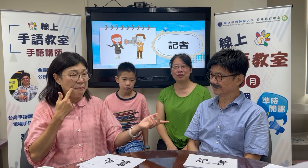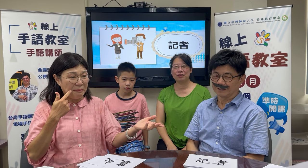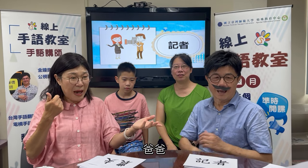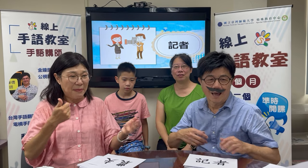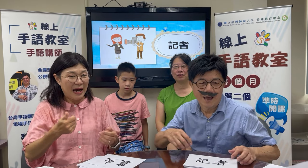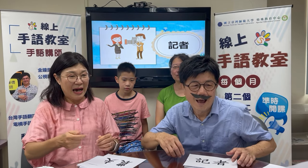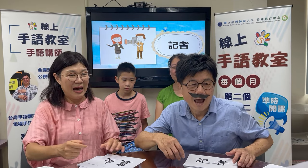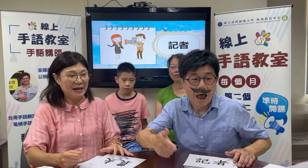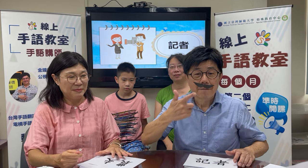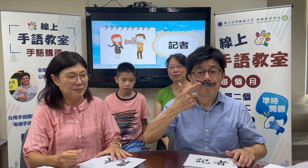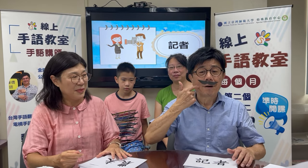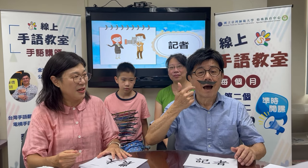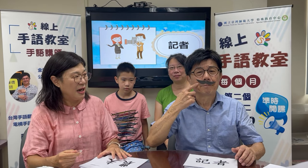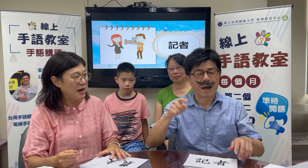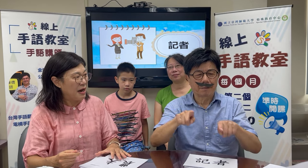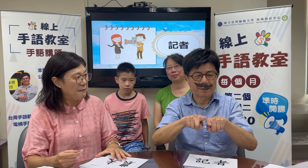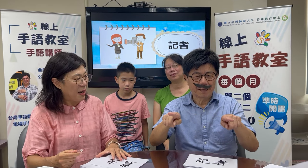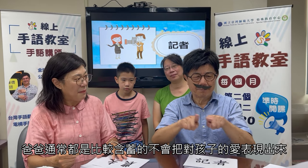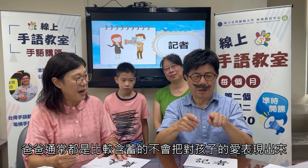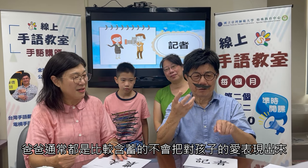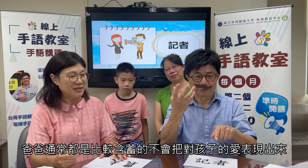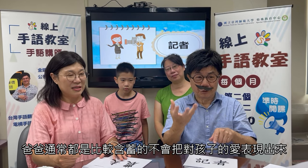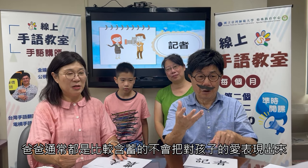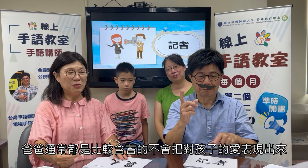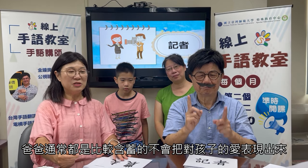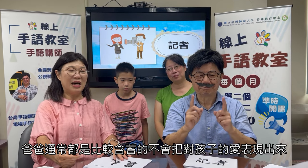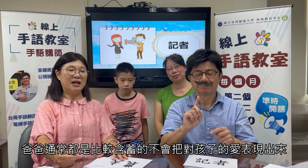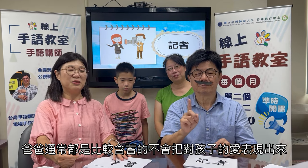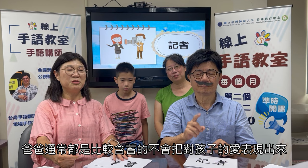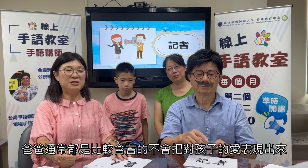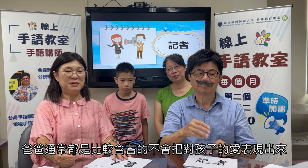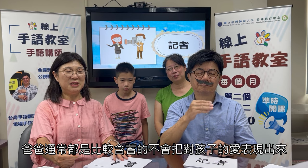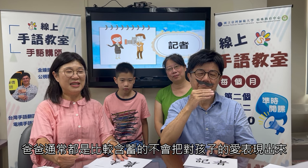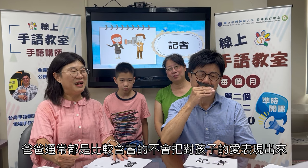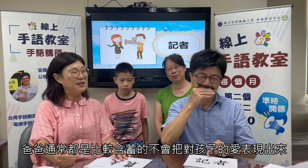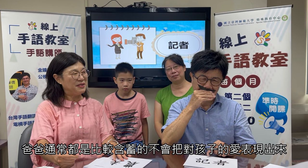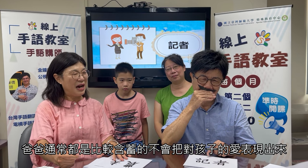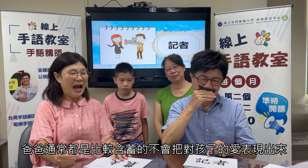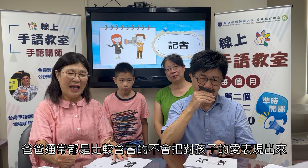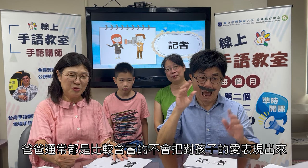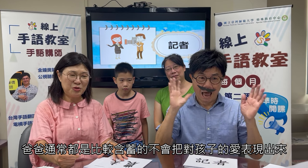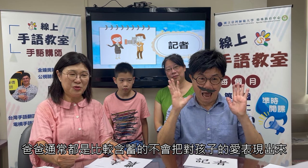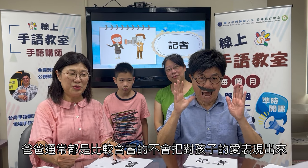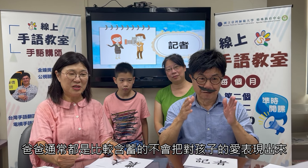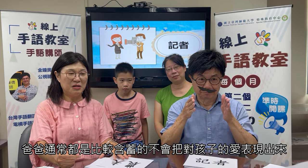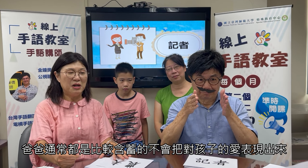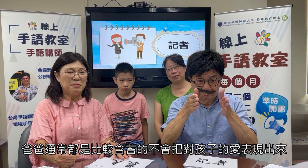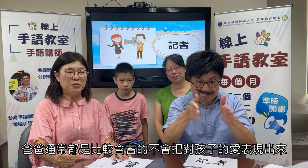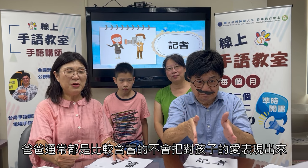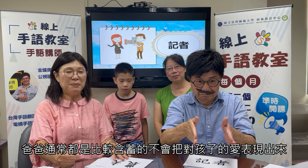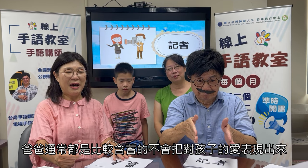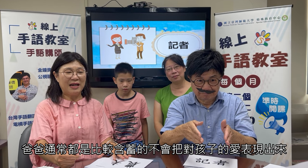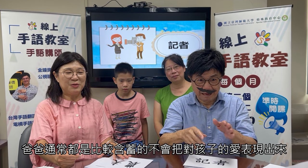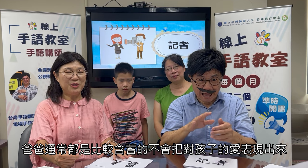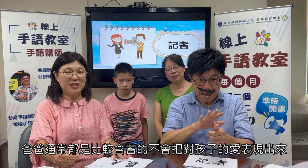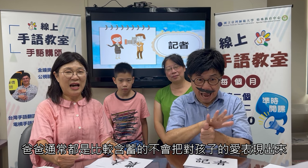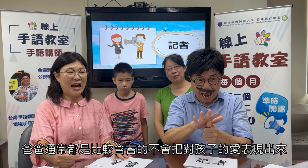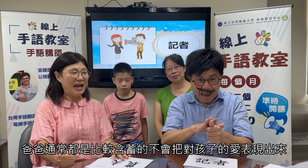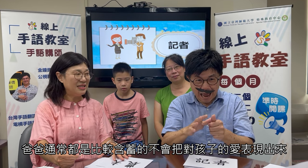爸爸，爸爸呢通常都是比较含蓄的，不会把对孩子